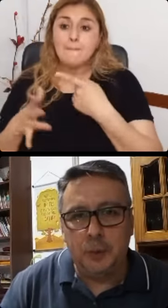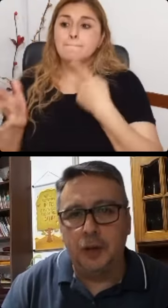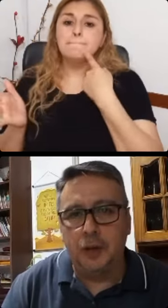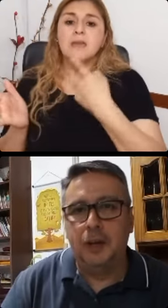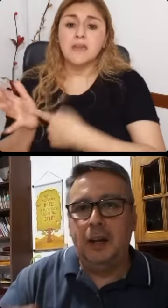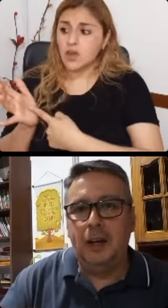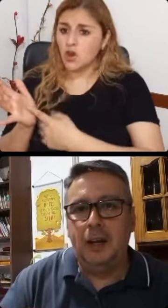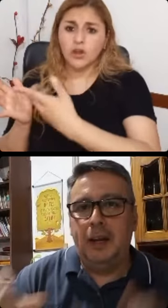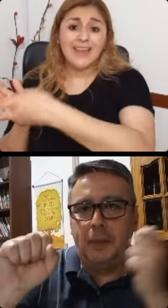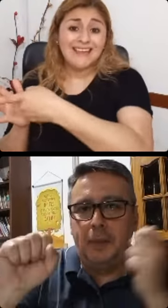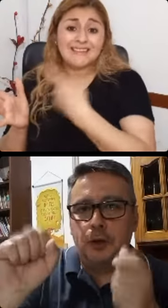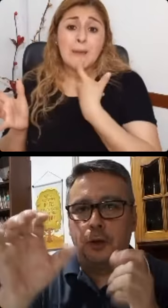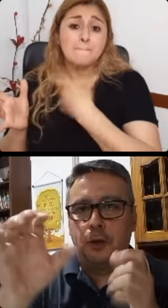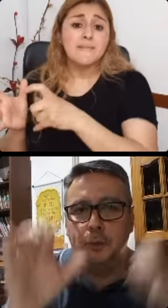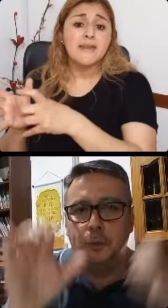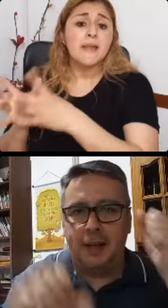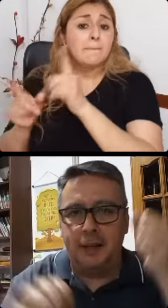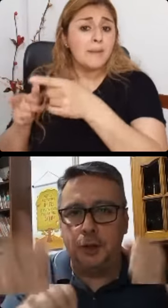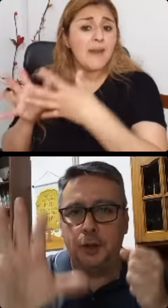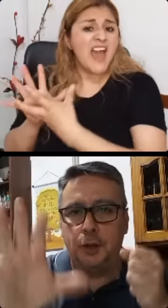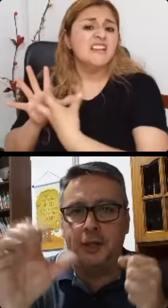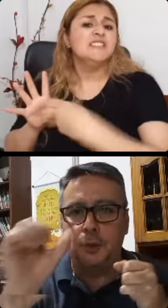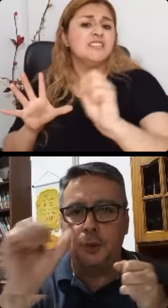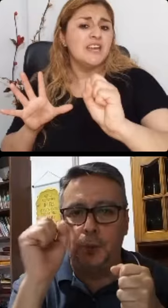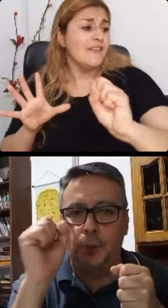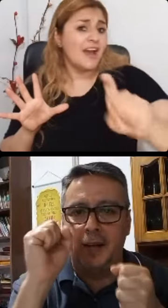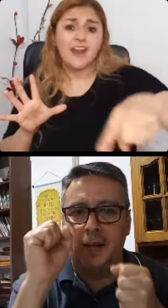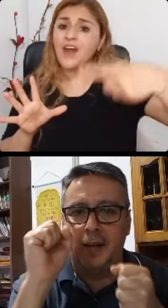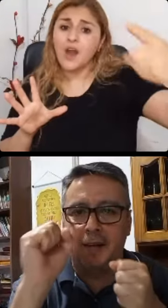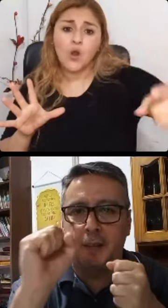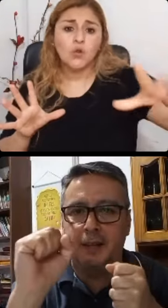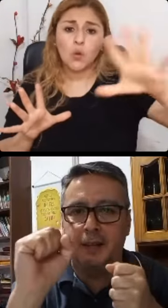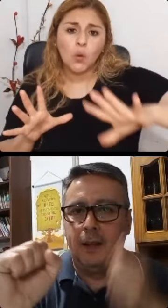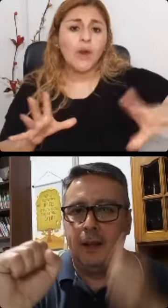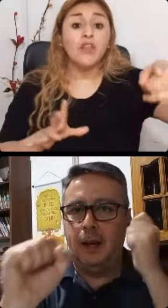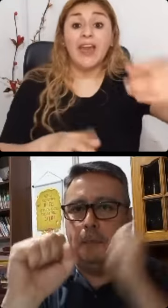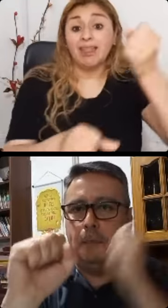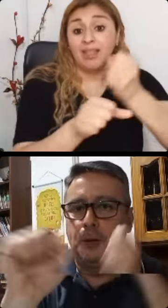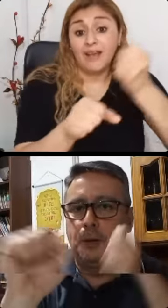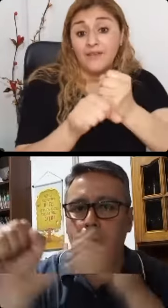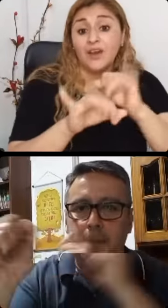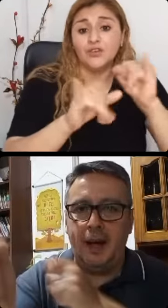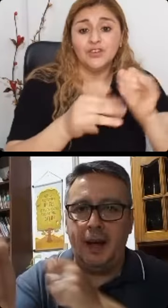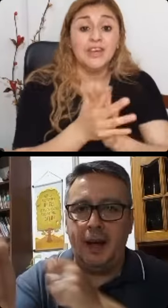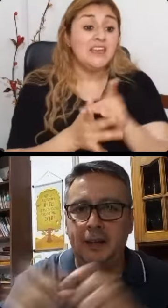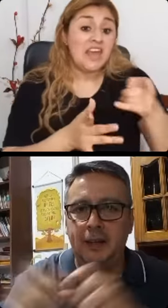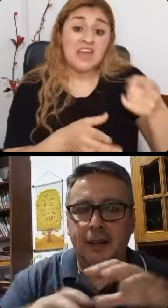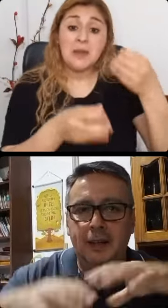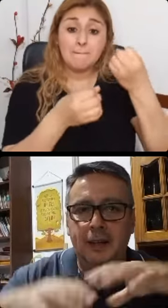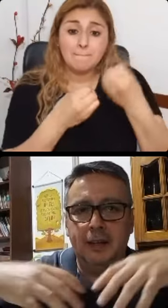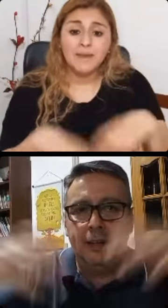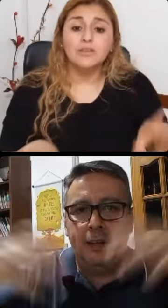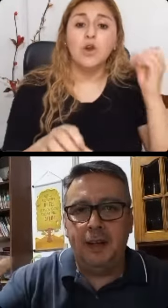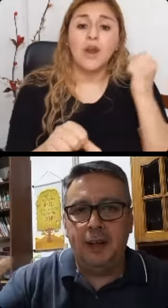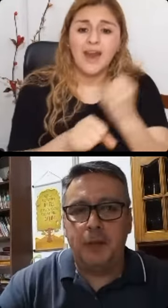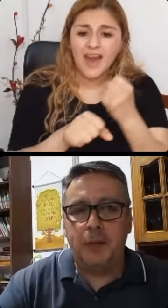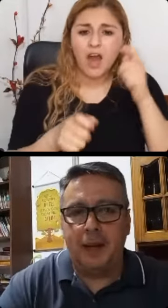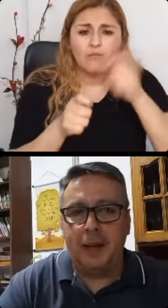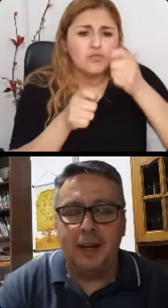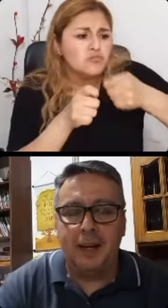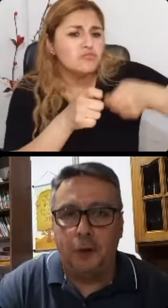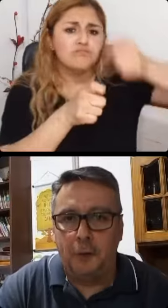estudio él empezó con su martillo y su herramienta empezó a golpear y